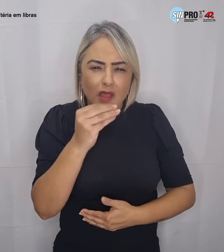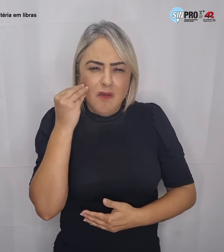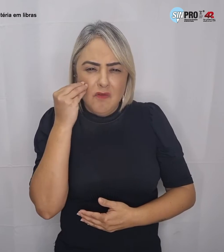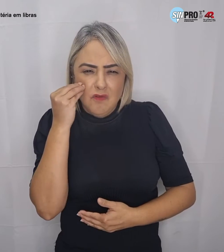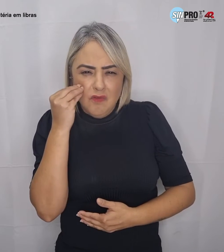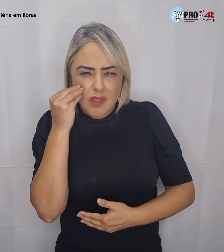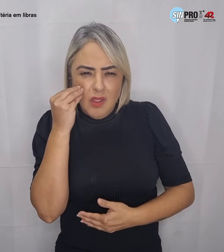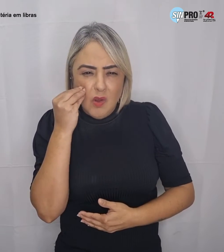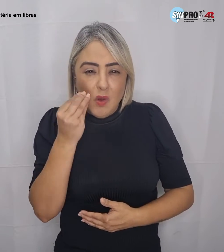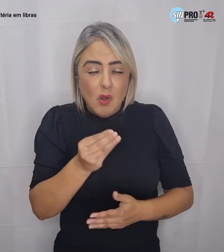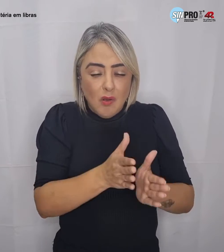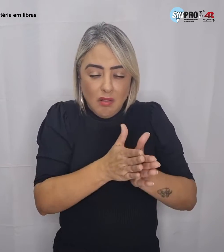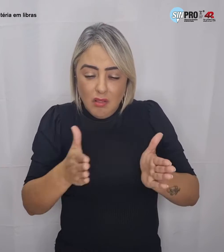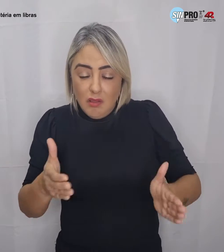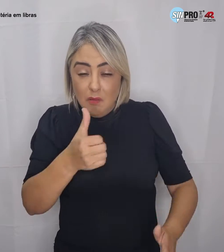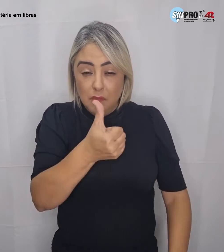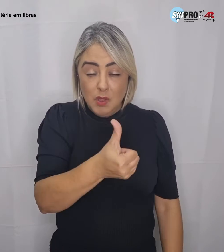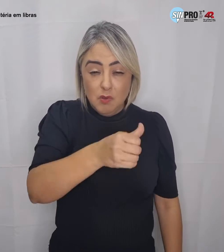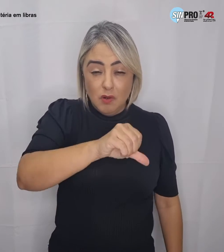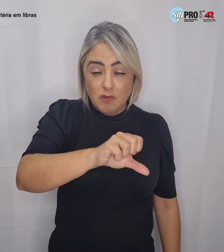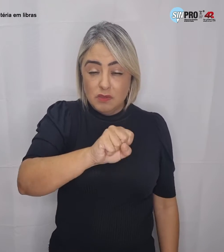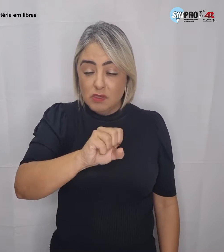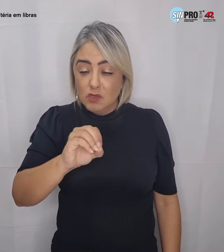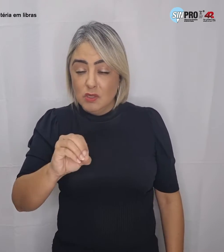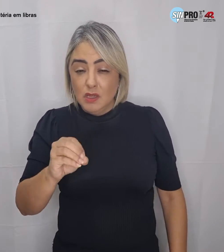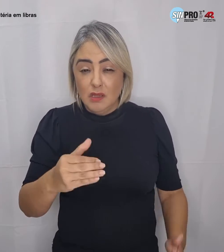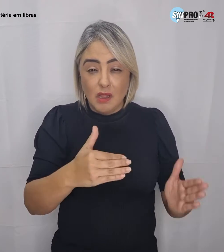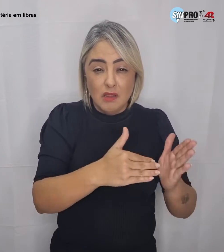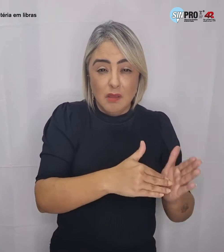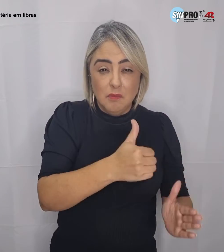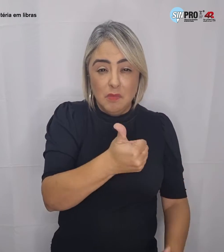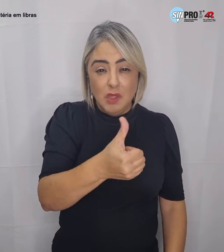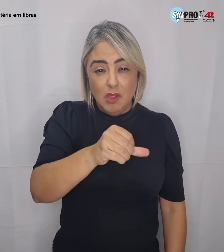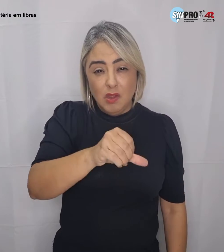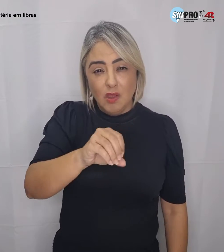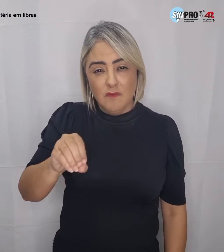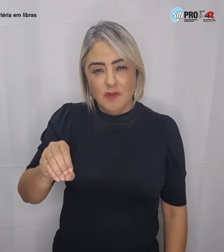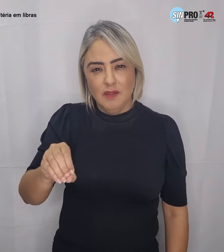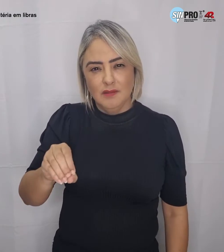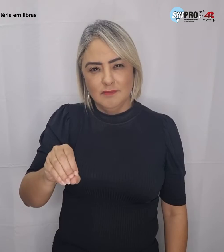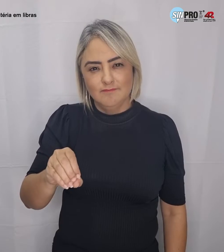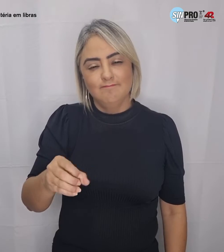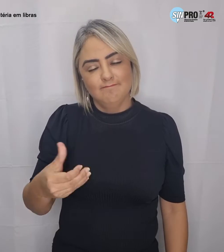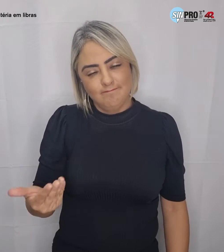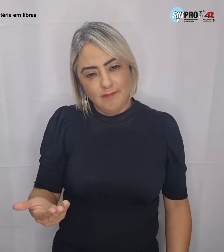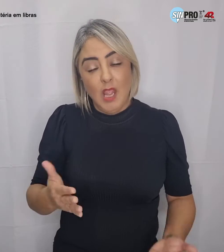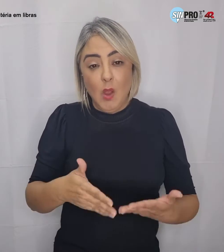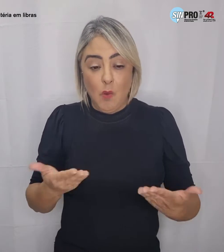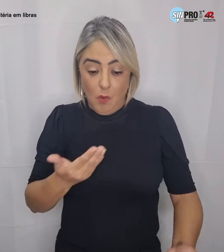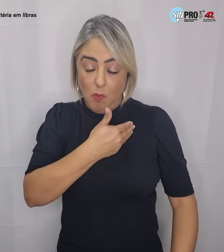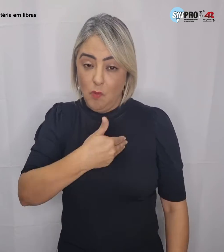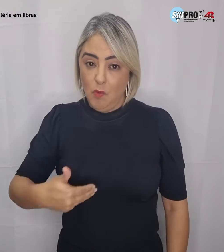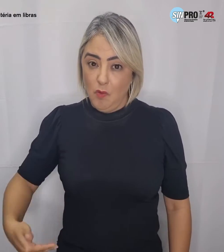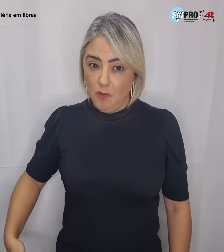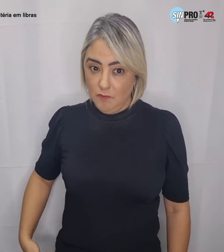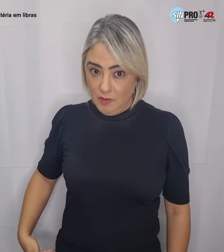nas décadas de 1980 e 1990, quando o governo